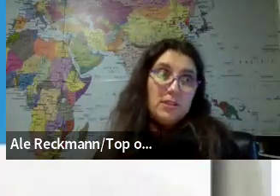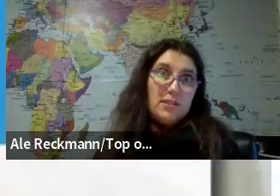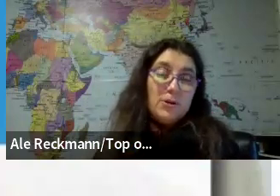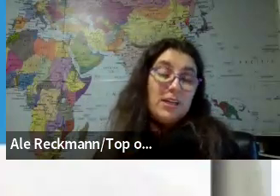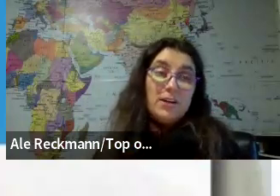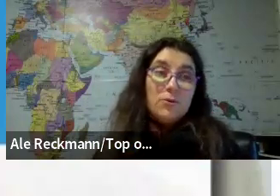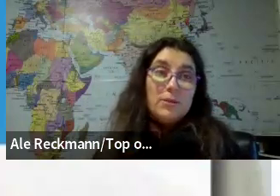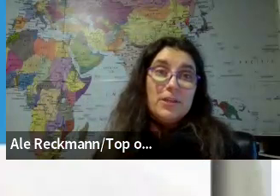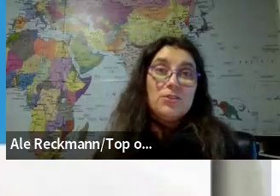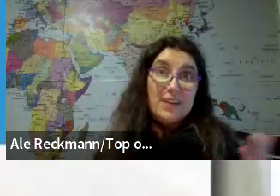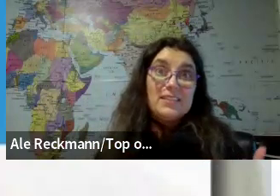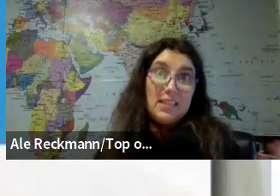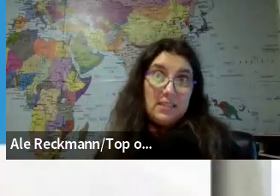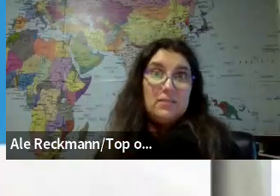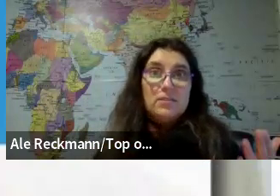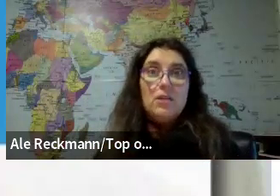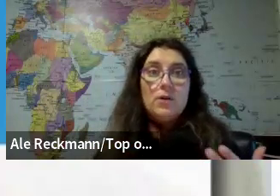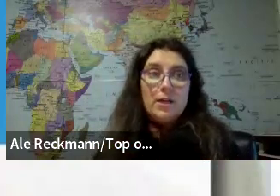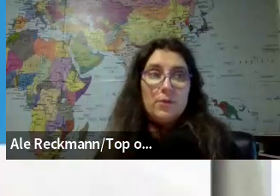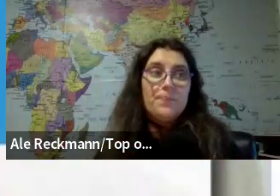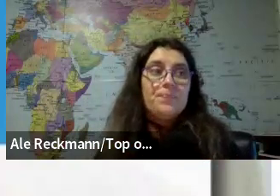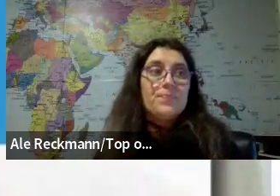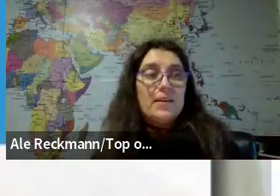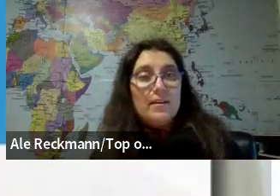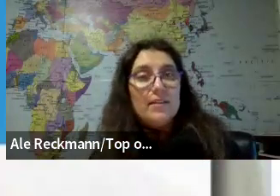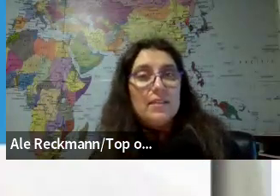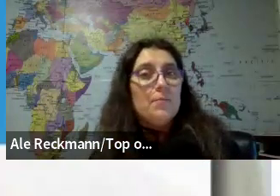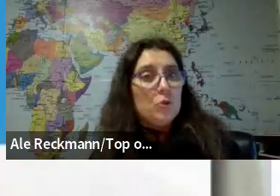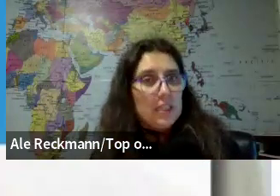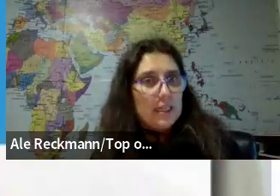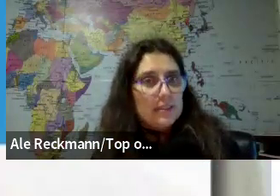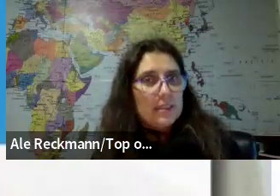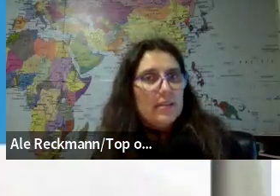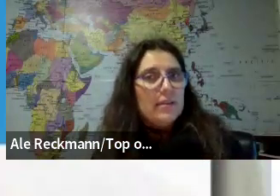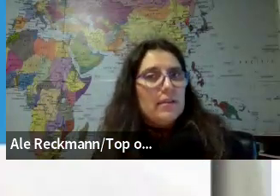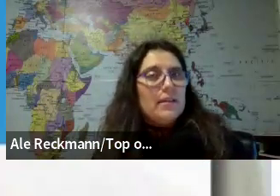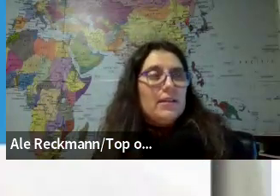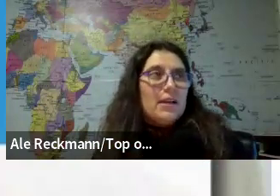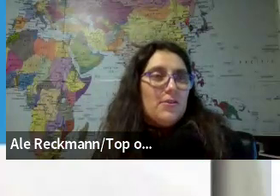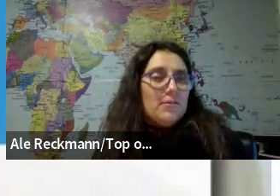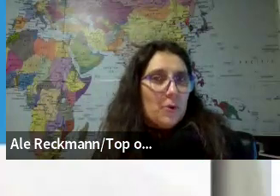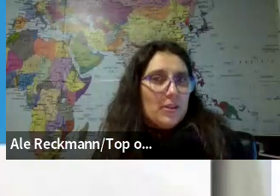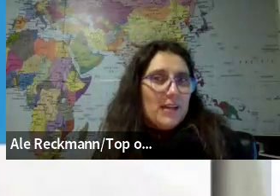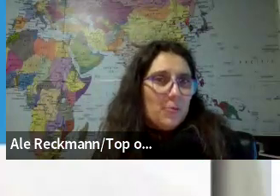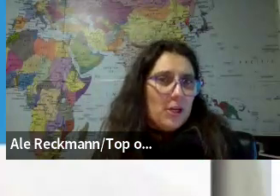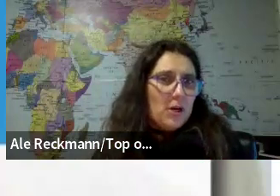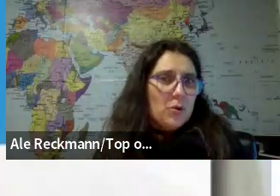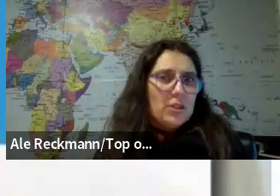proceso, porque en el reclutamiento va a incidir, sin lugar a dudas. Así que muchas gracias. Cuando hablamos de los